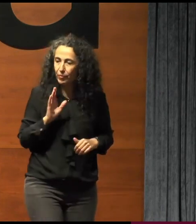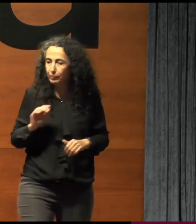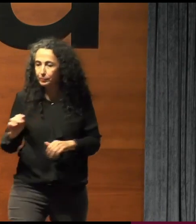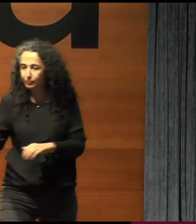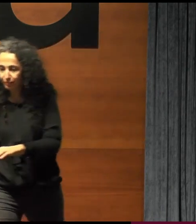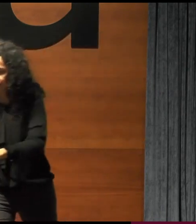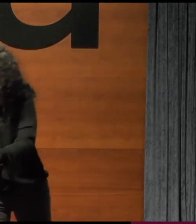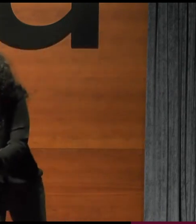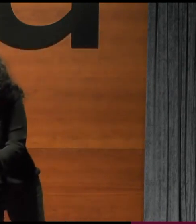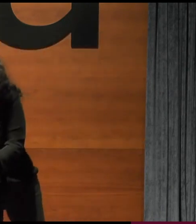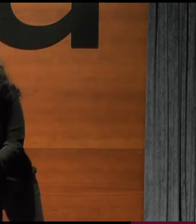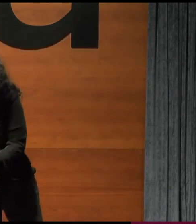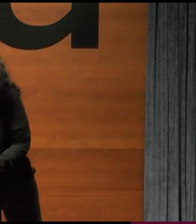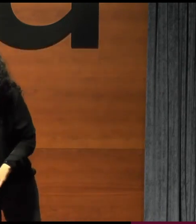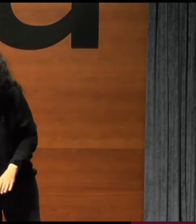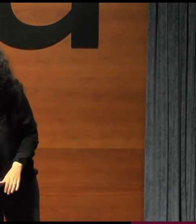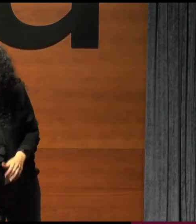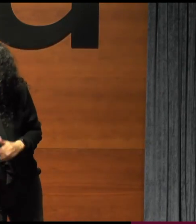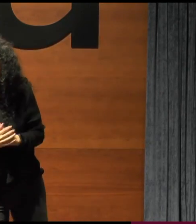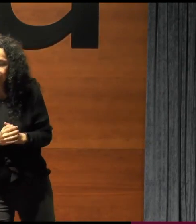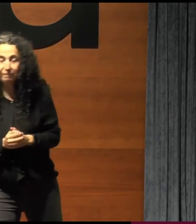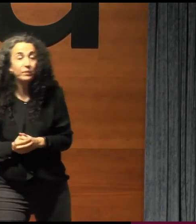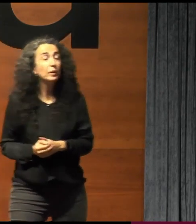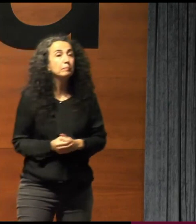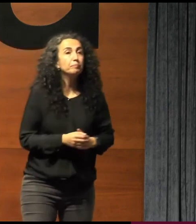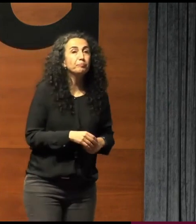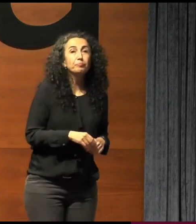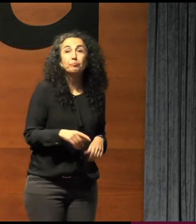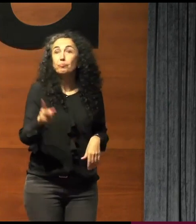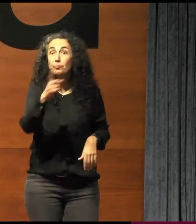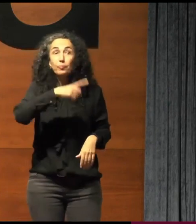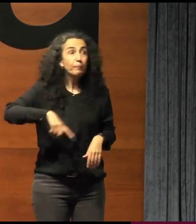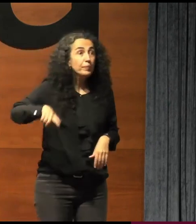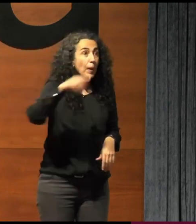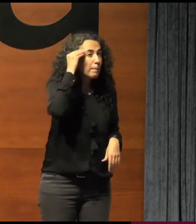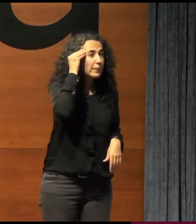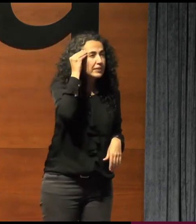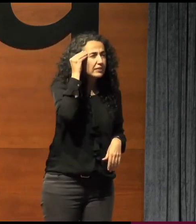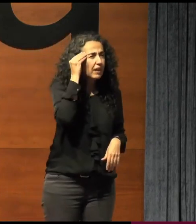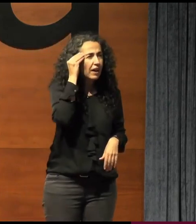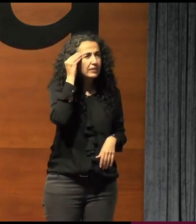ha aprendido y se han transmitido con el paso del tiempo.